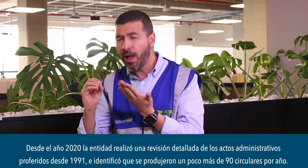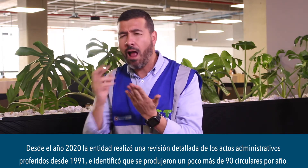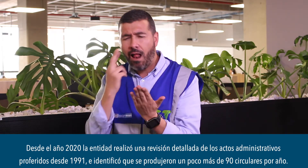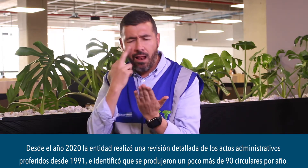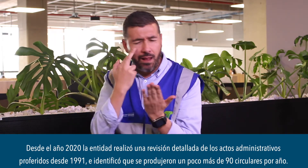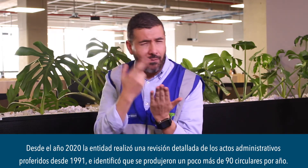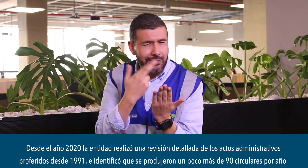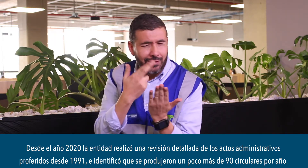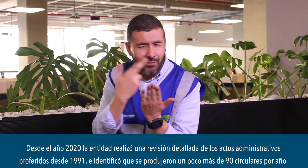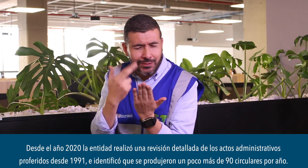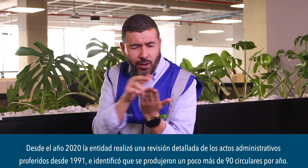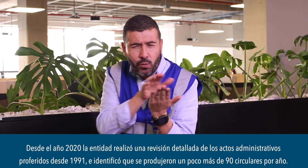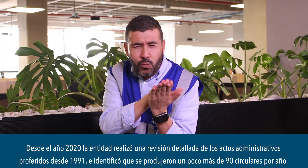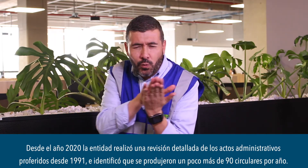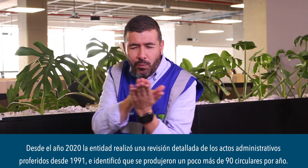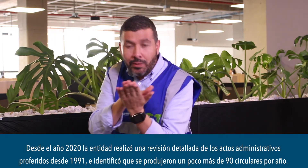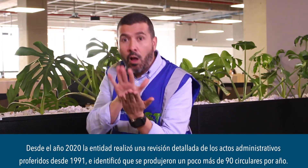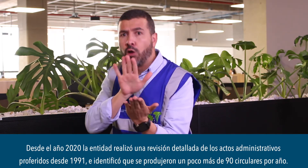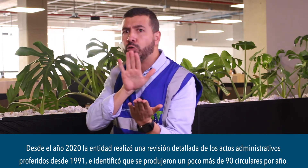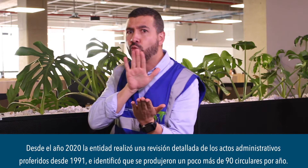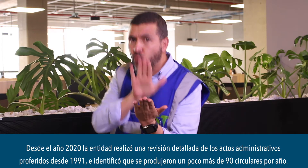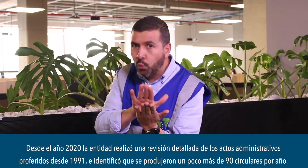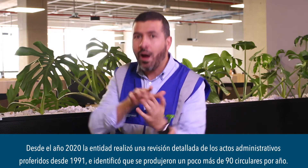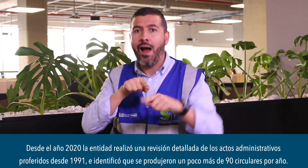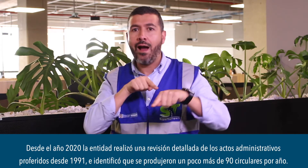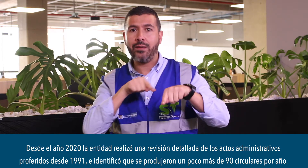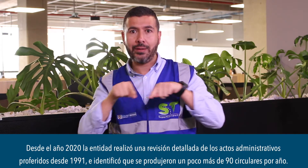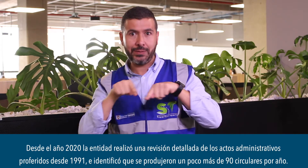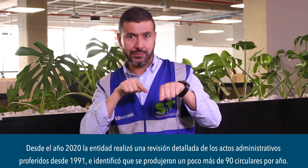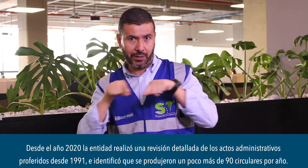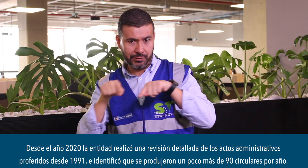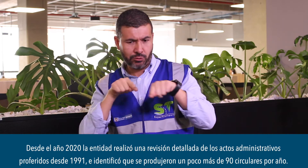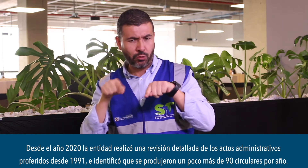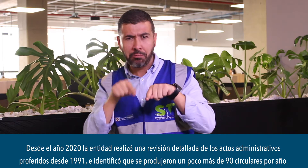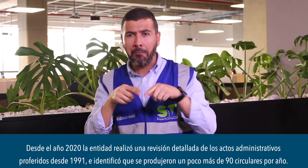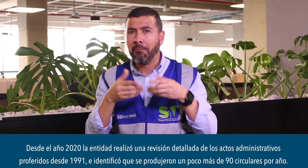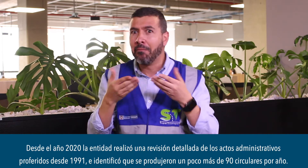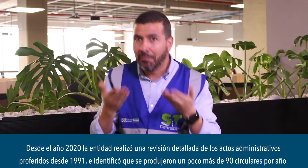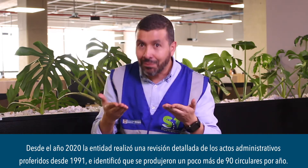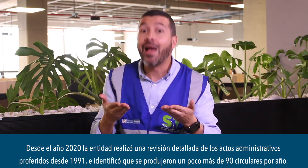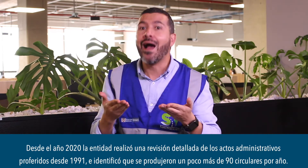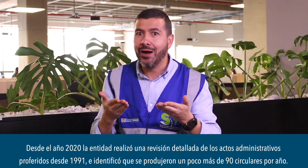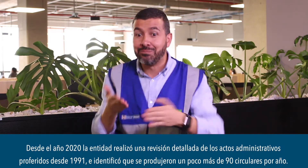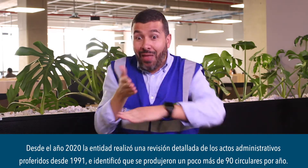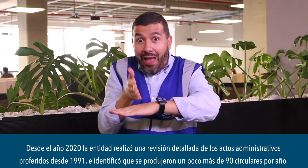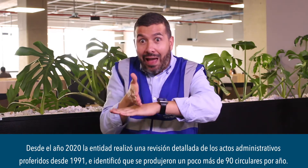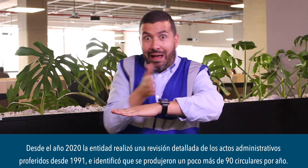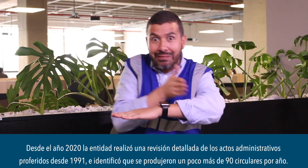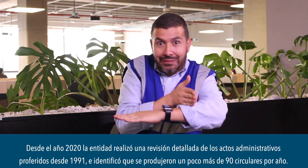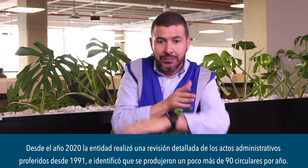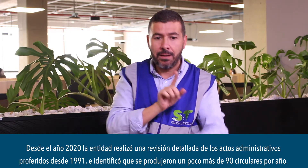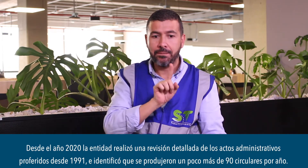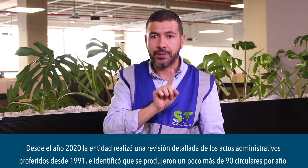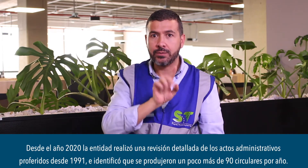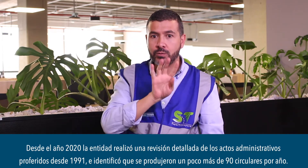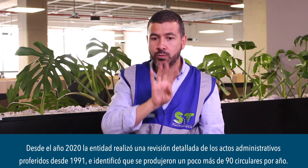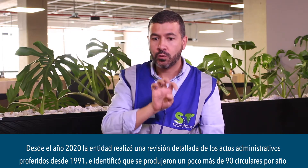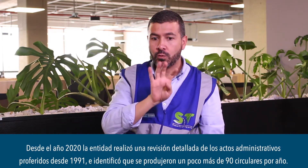la entidad realizó una revisión detallada de los actos administrativos proferidos desde 1991.